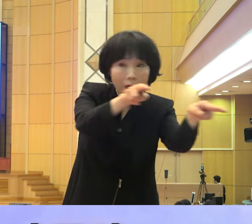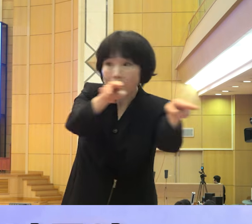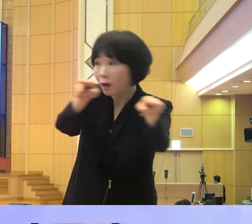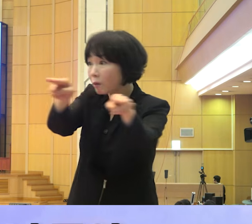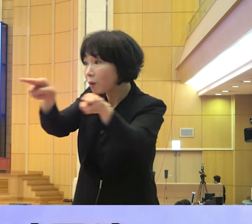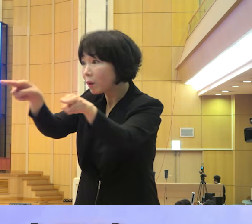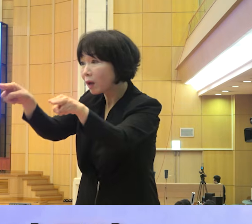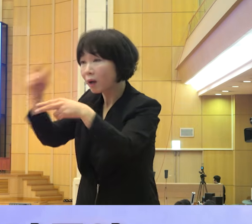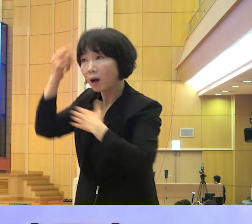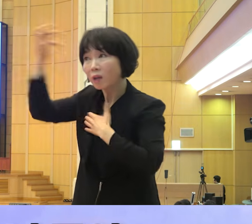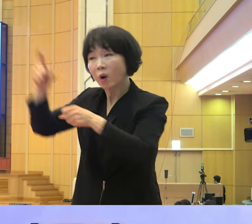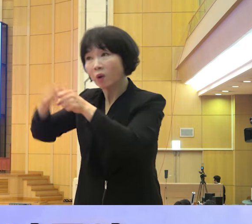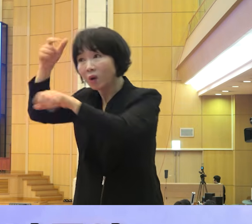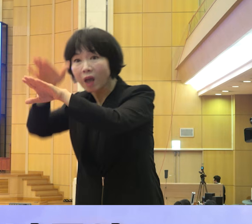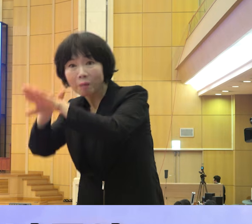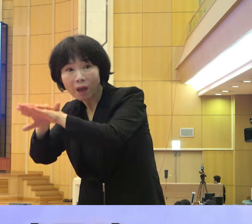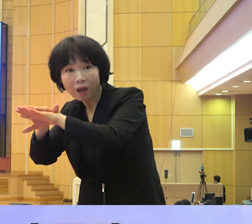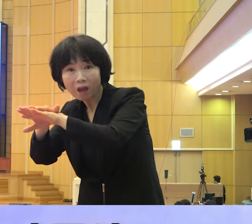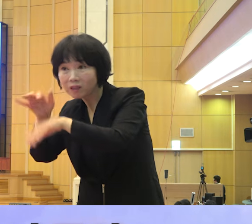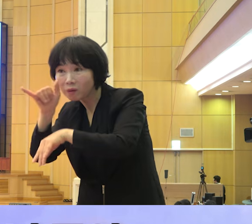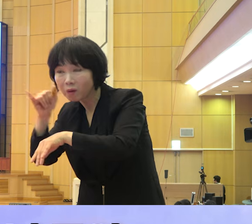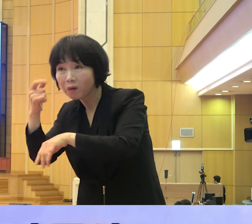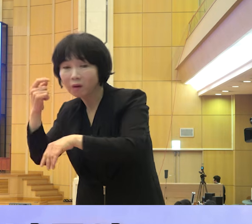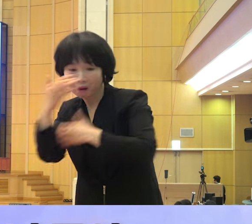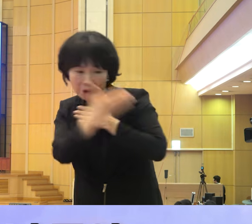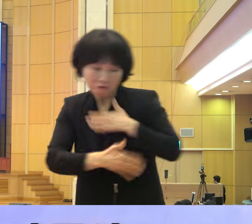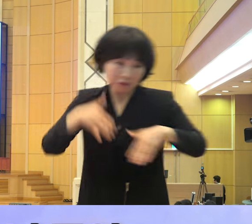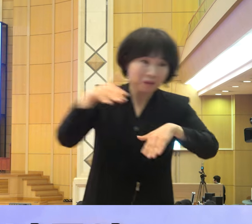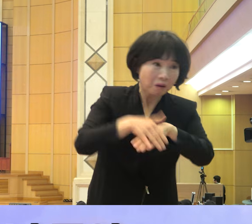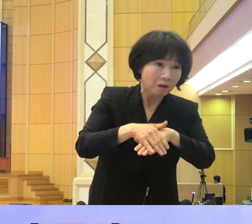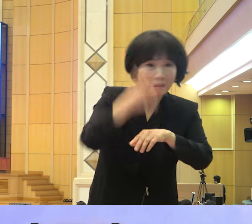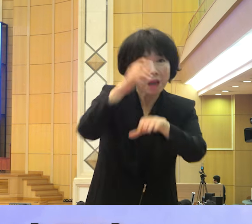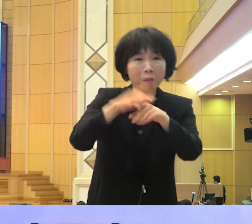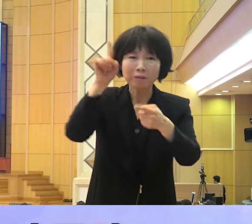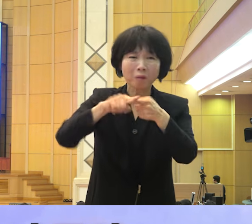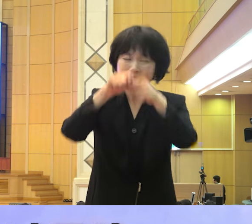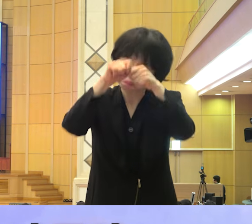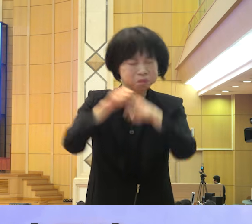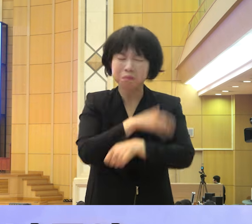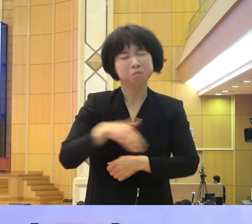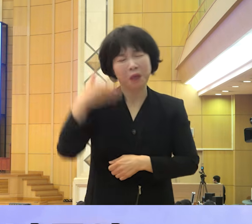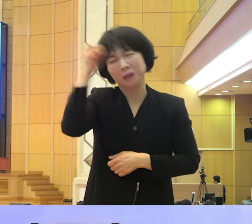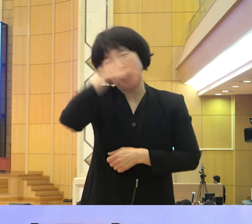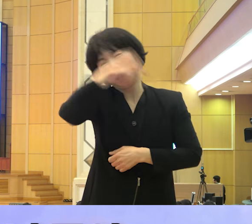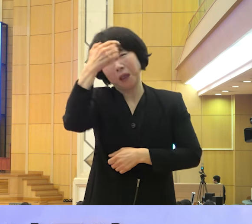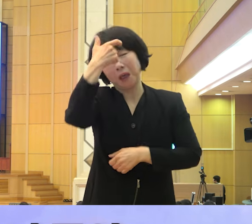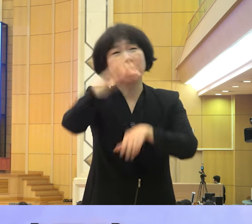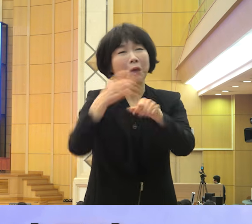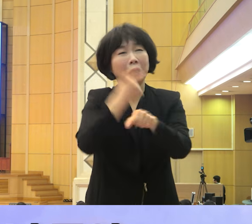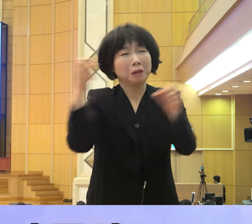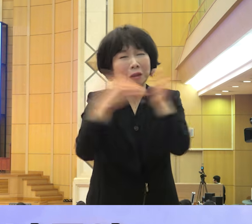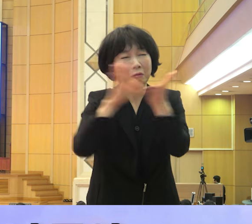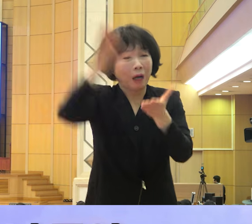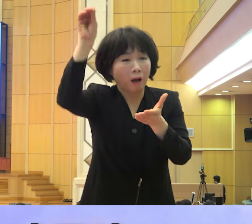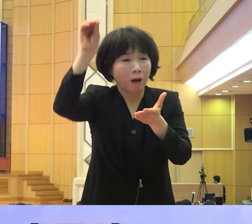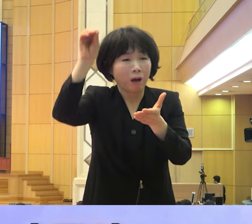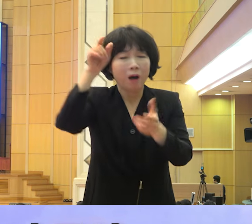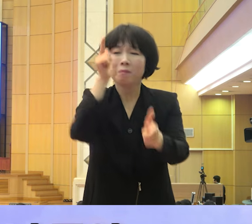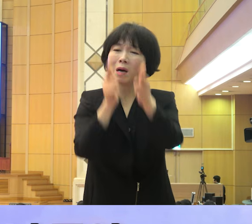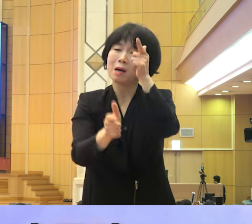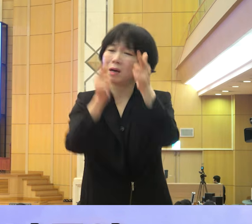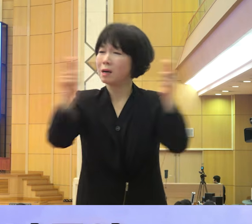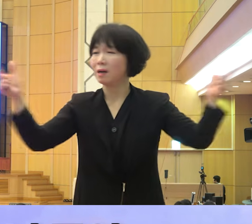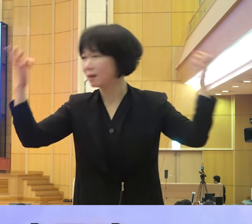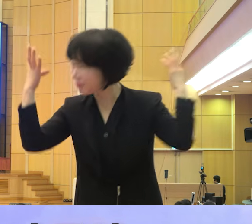산제사 영적 예배인지, 아니면 그냥 알지도 못하고 그냥 예배라고 드리는 건지, 진짜 하나님 앞에